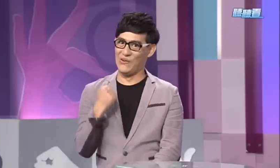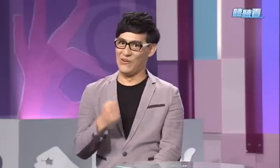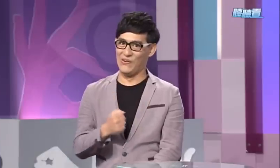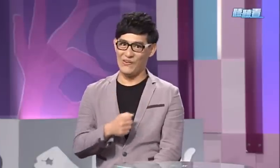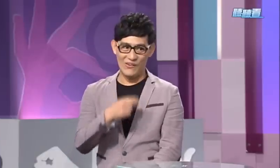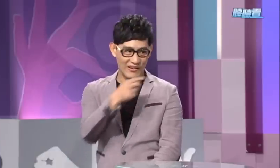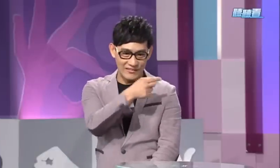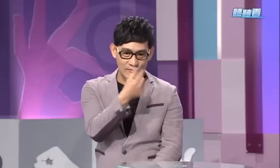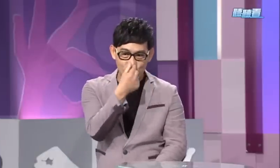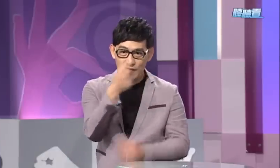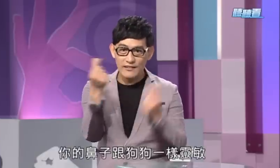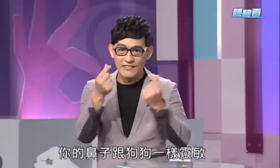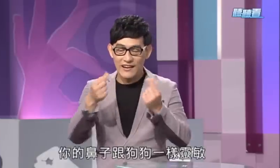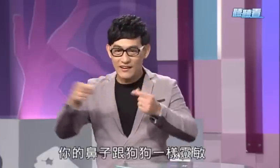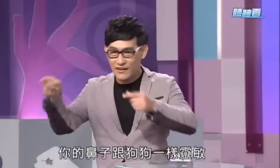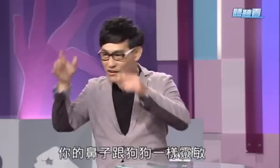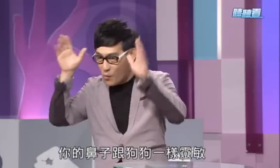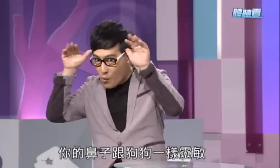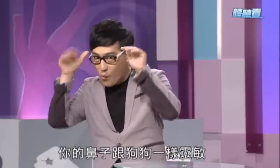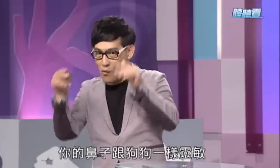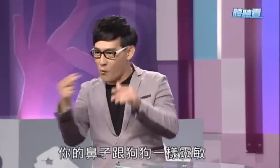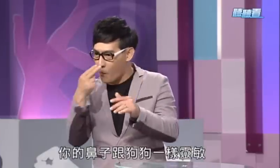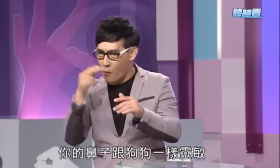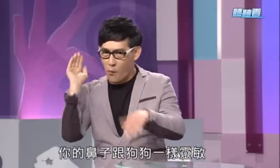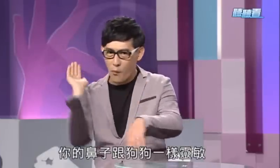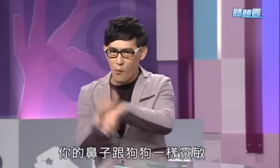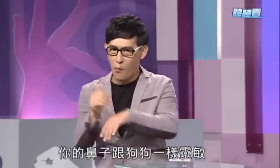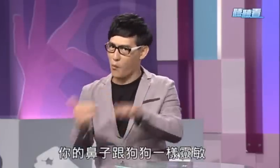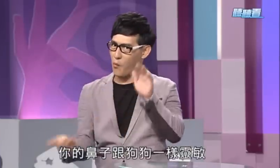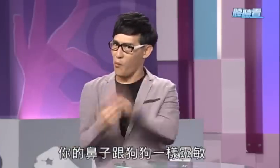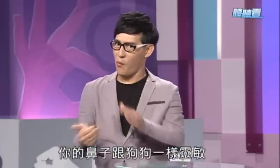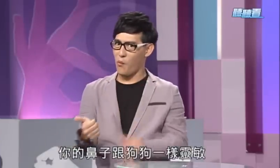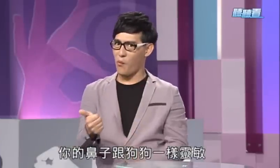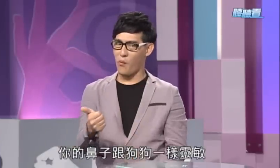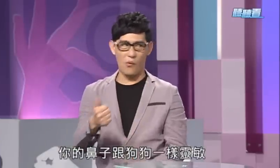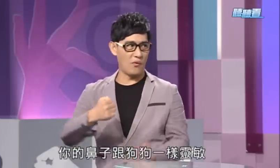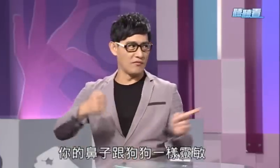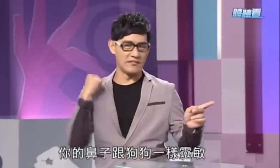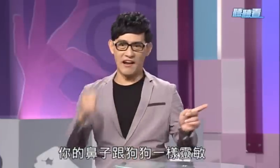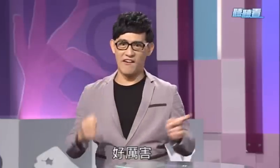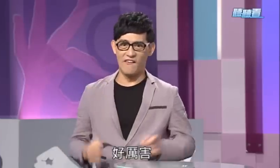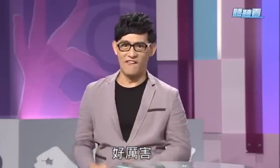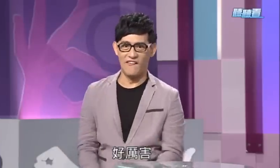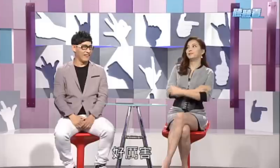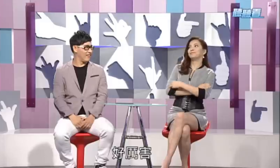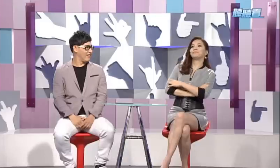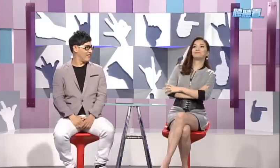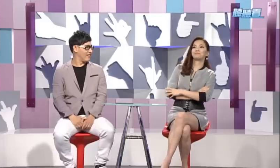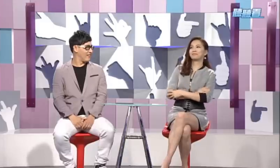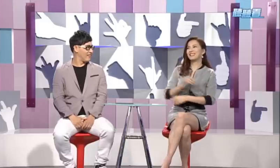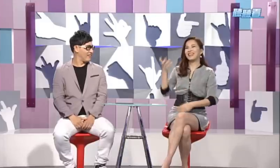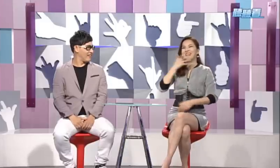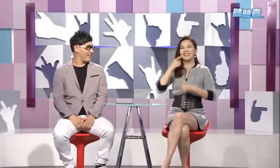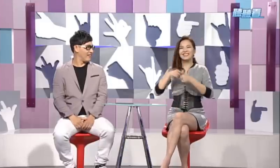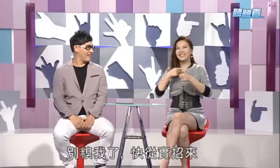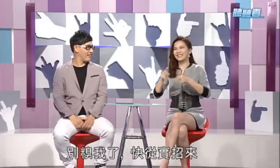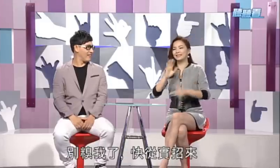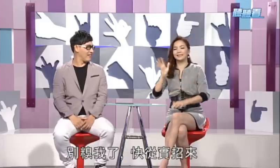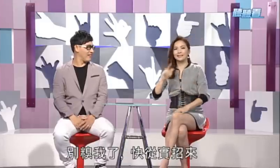哎呀，哇，你的鼻子跟狗狗一样灵敏，哇，好厉害啊！ 别求我